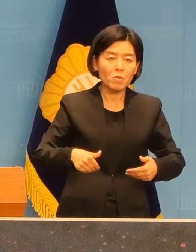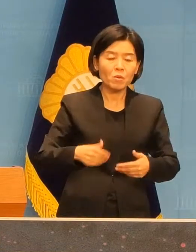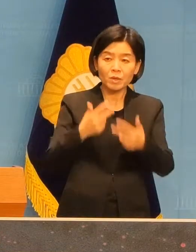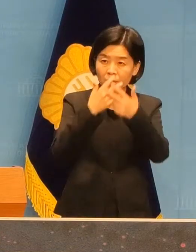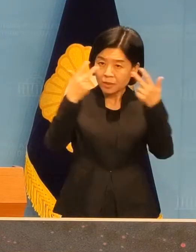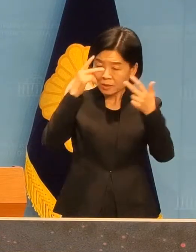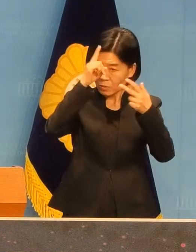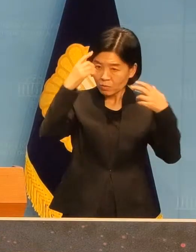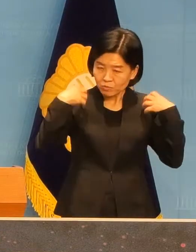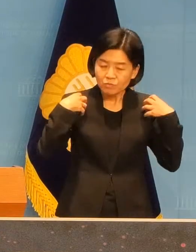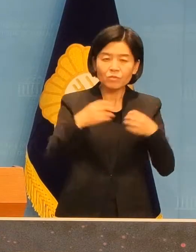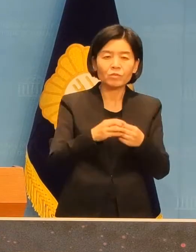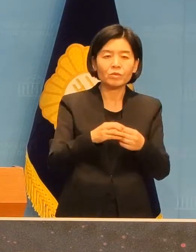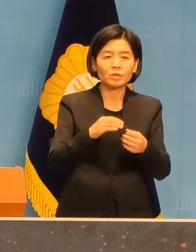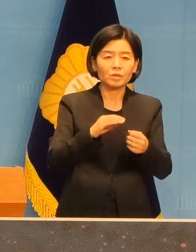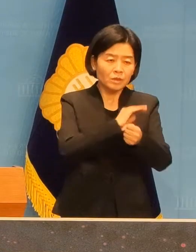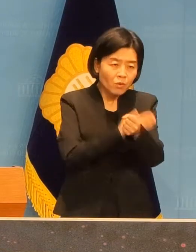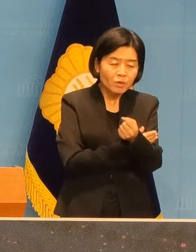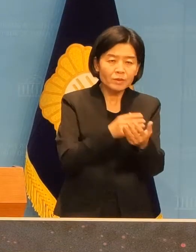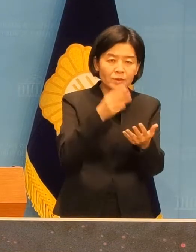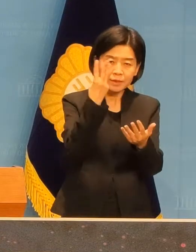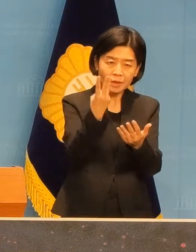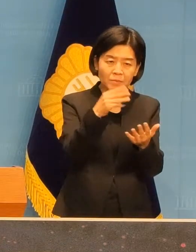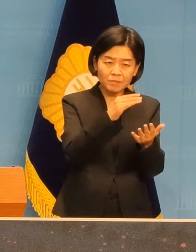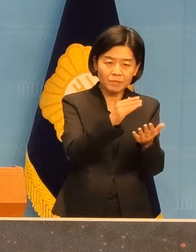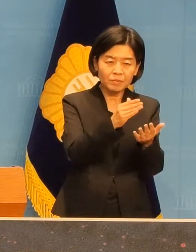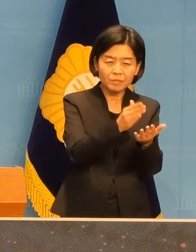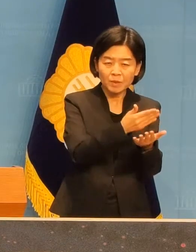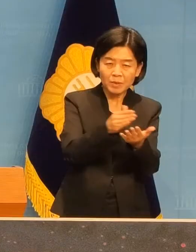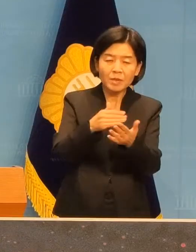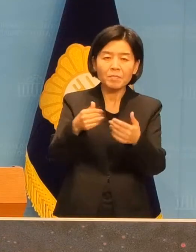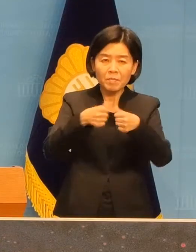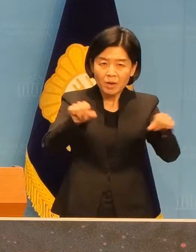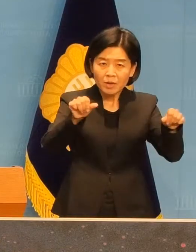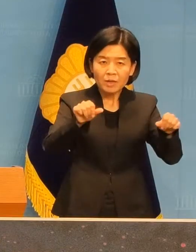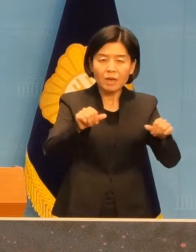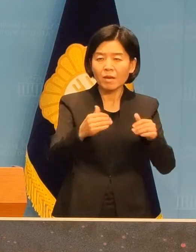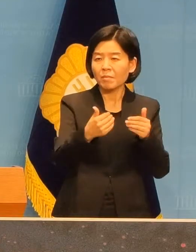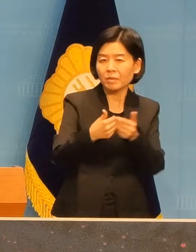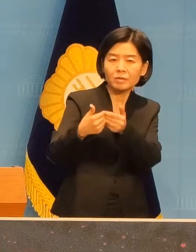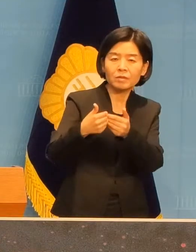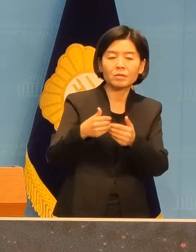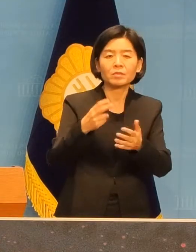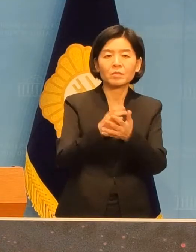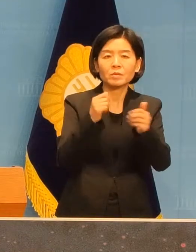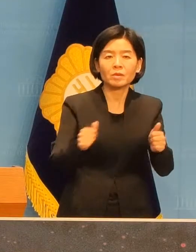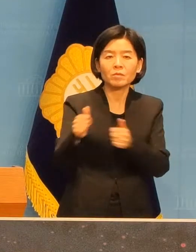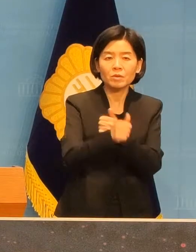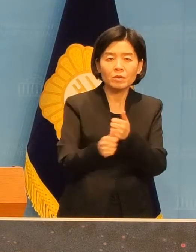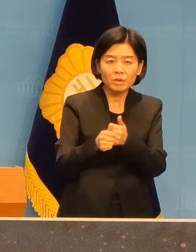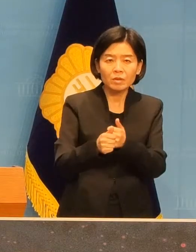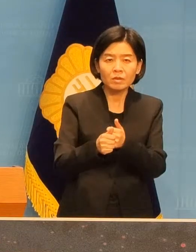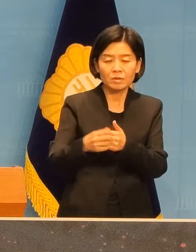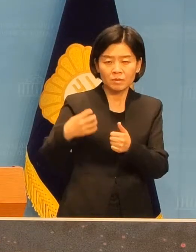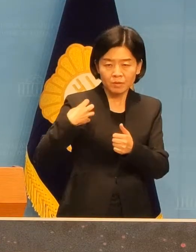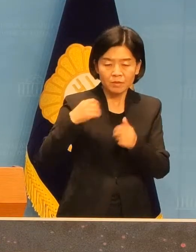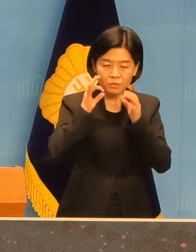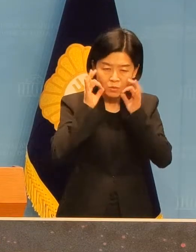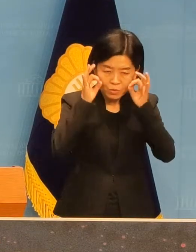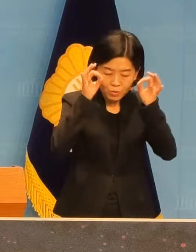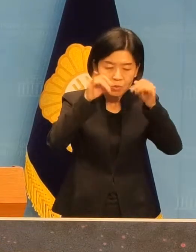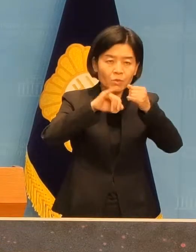분립 파괴, 의회독재 사법장악에 맞서서 법사위에서 국회에서 최선의 노력을 다하겠다는 말씀을